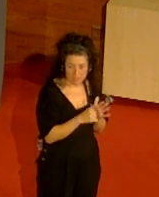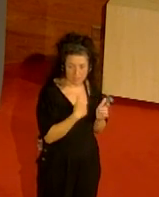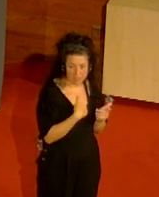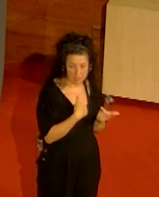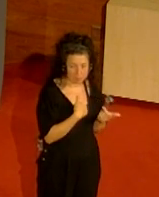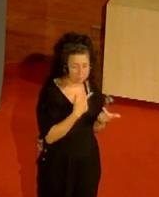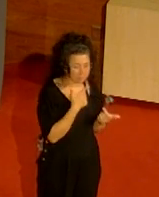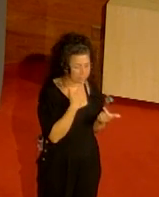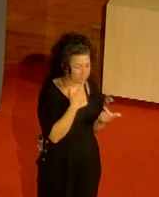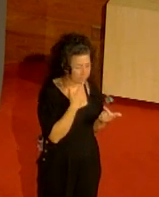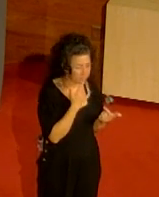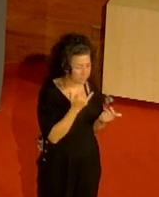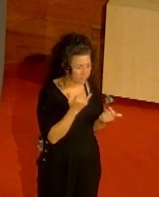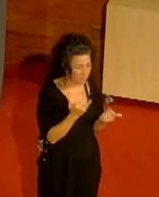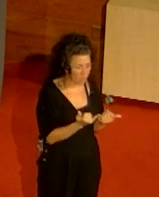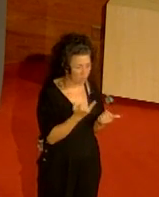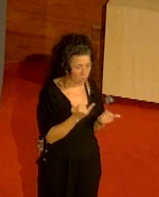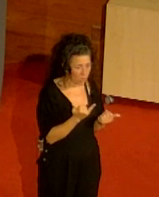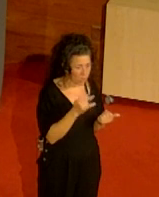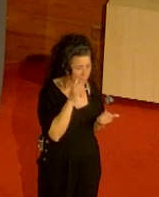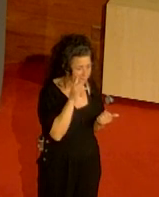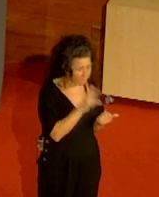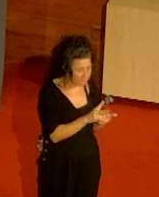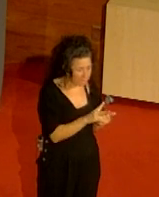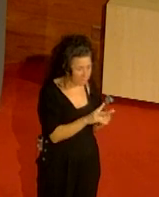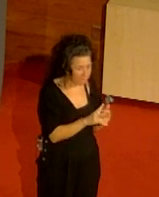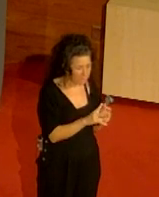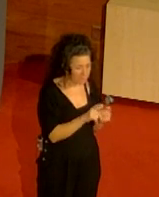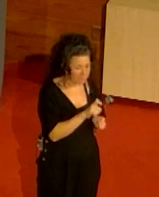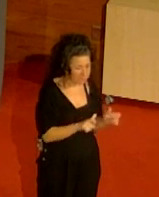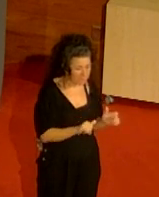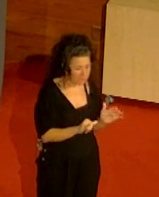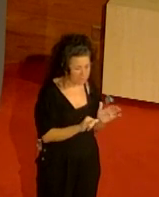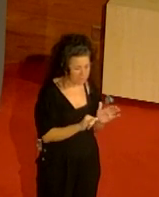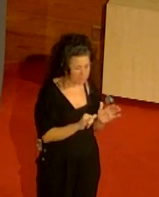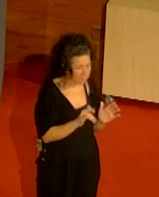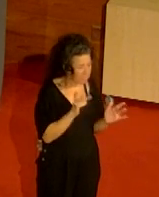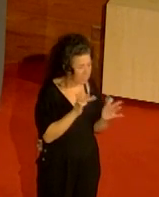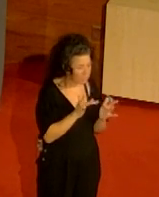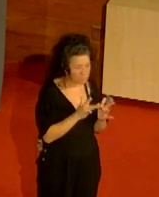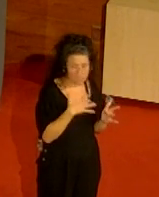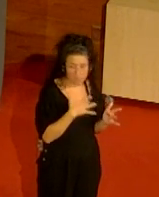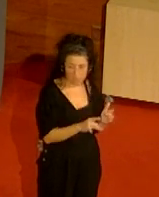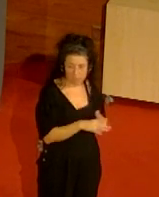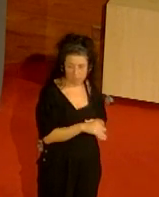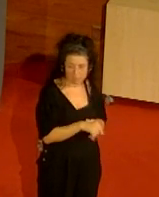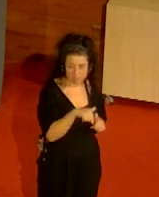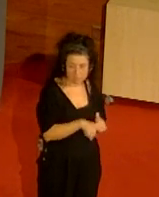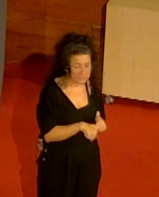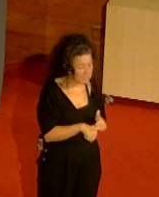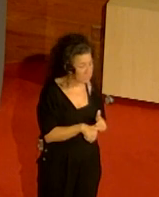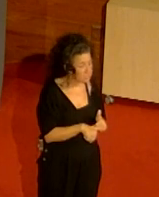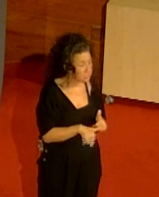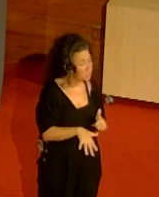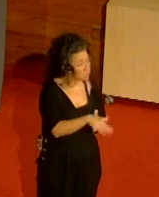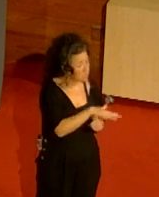gustaría verles estar con esas personas y tener la posibilidad de contactar, ¿no? Y este me parecía un buen momento de